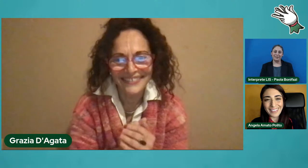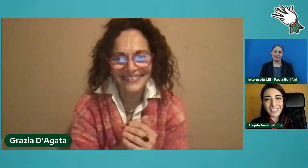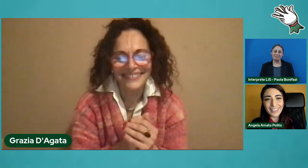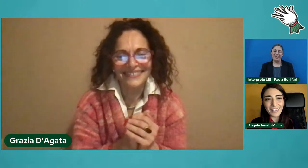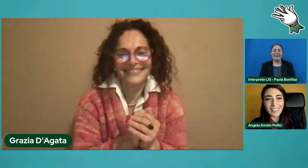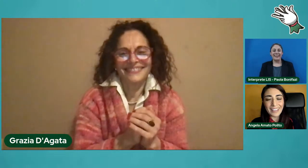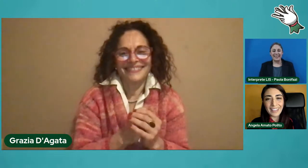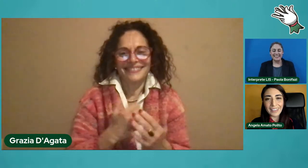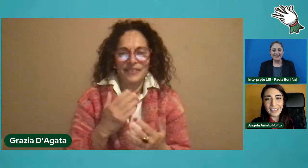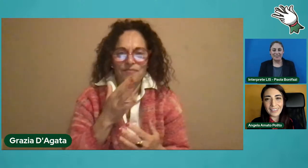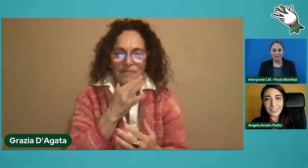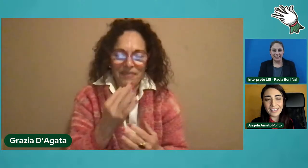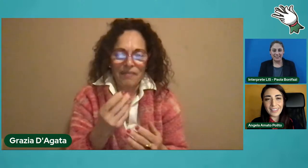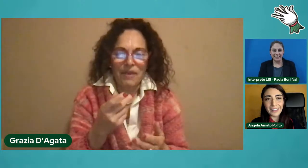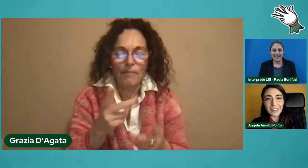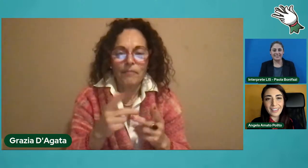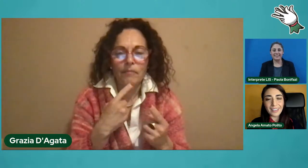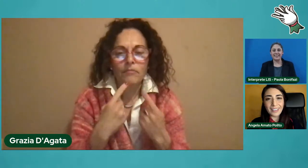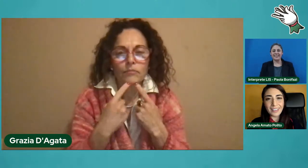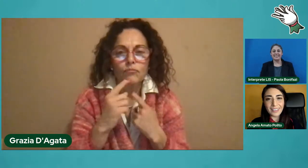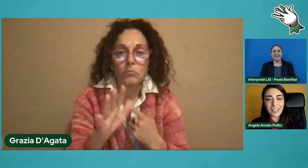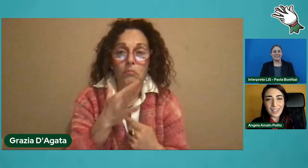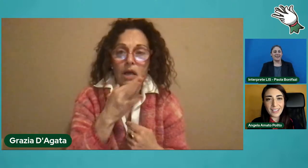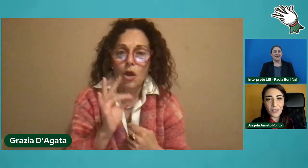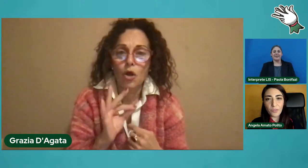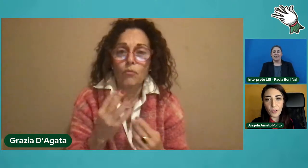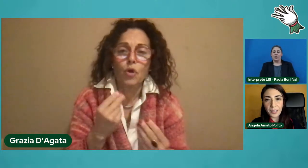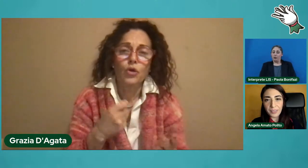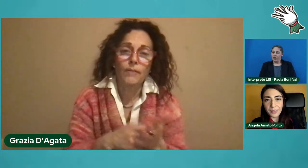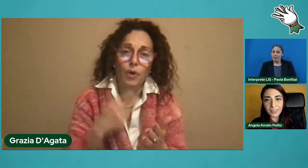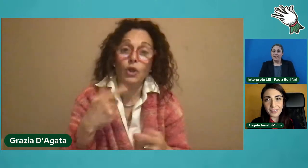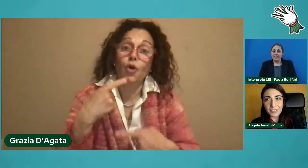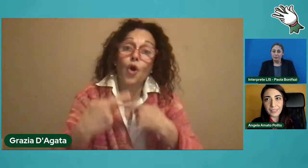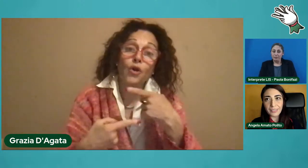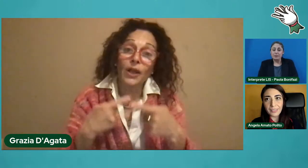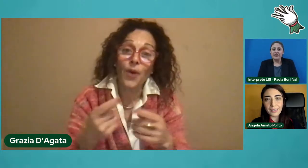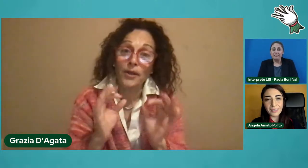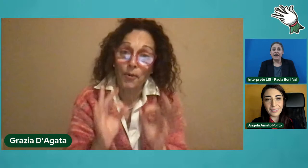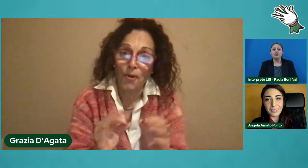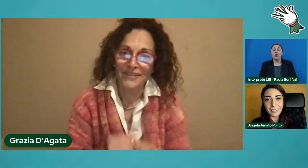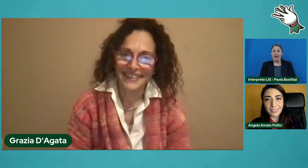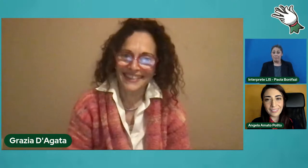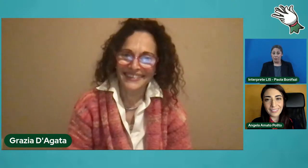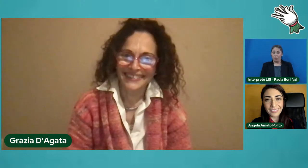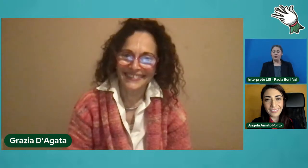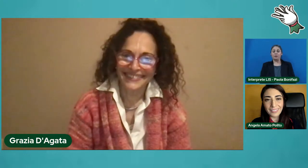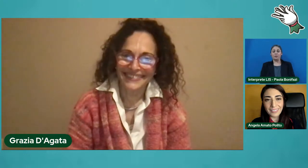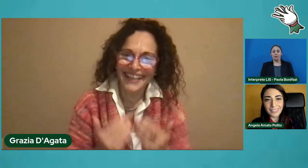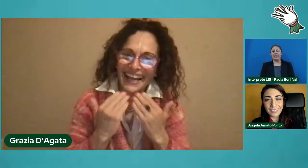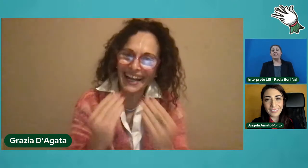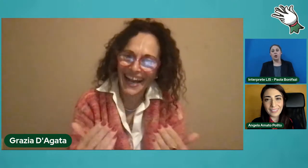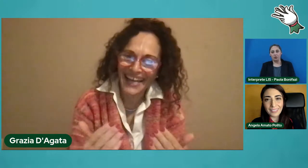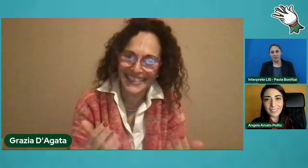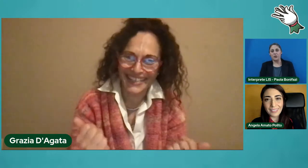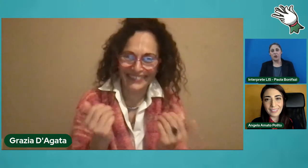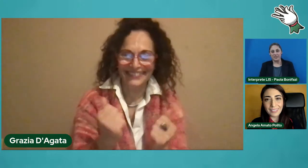Perfetto, grazie veramente tante, è stata un bellissimo intervento e molto importante. Continui così,